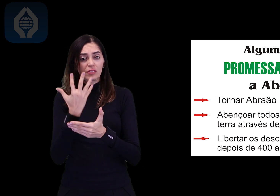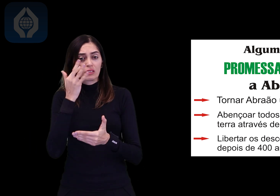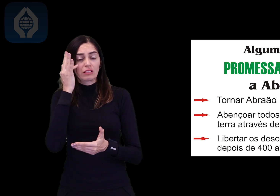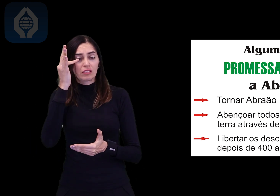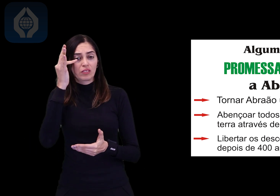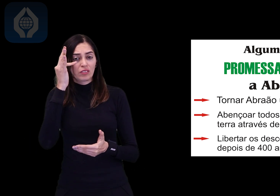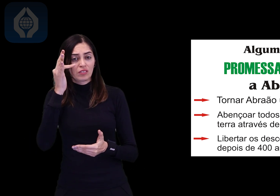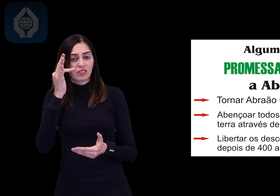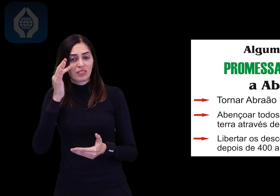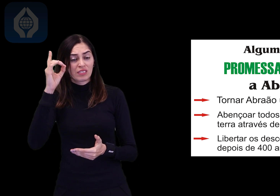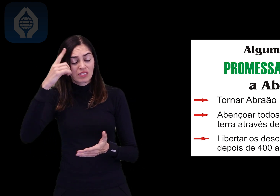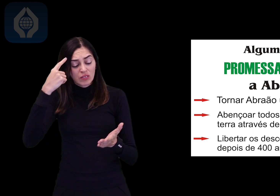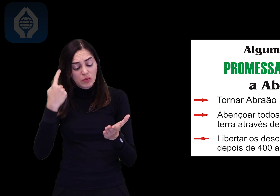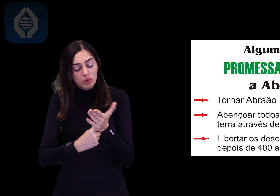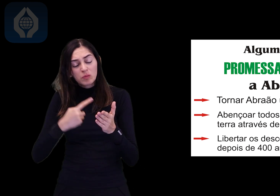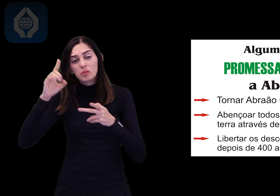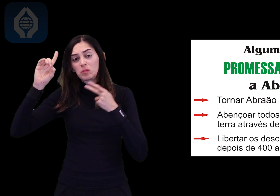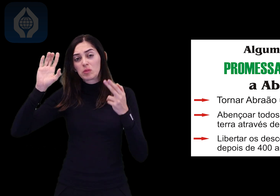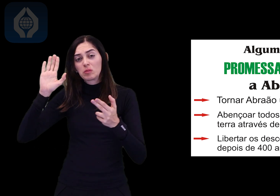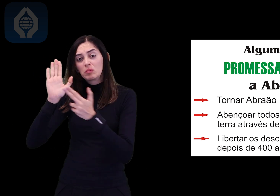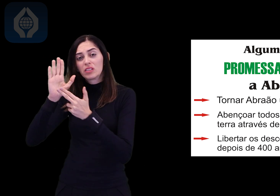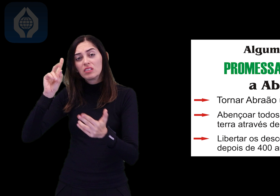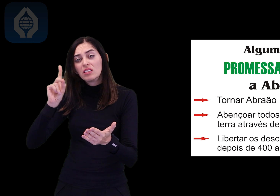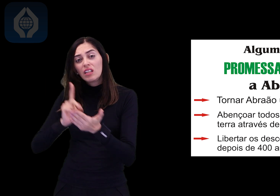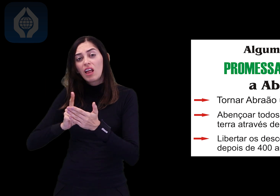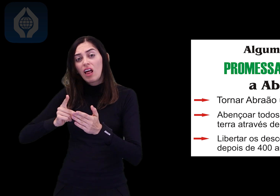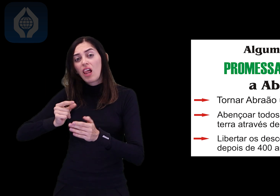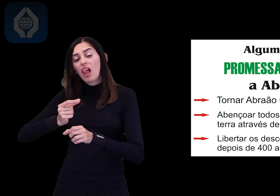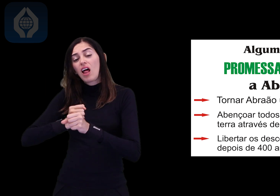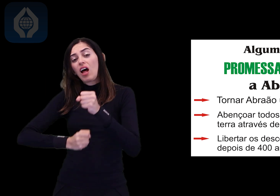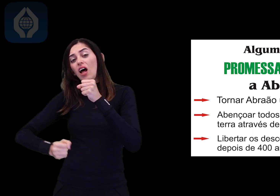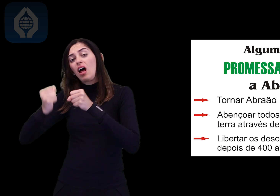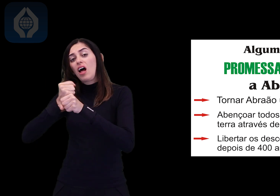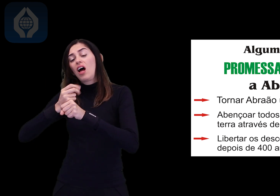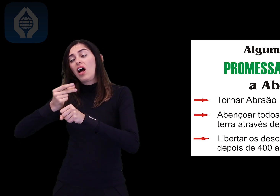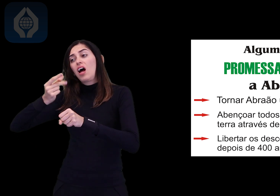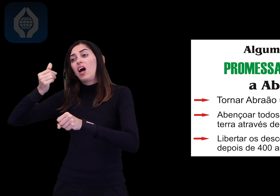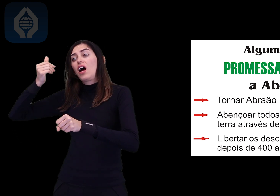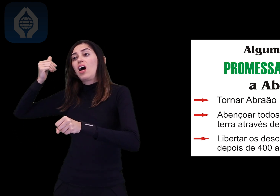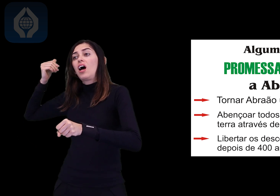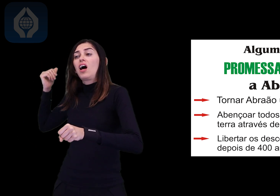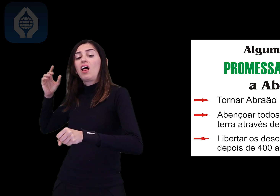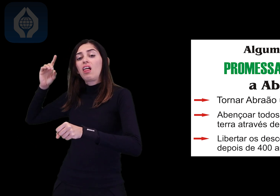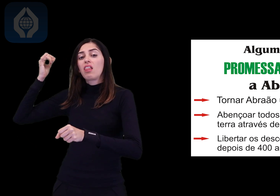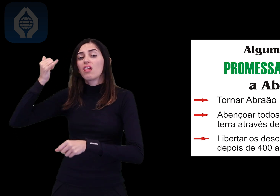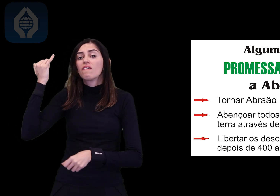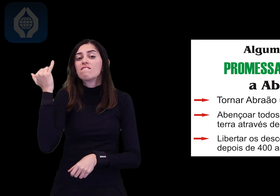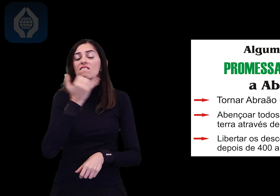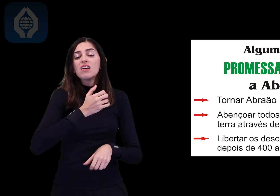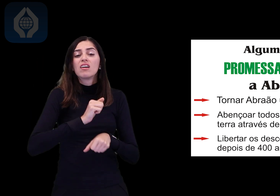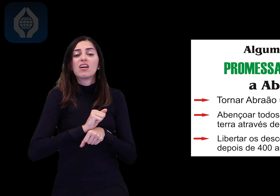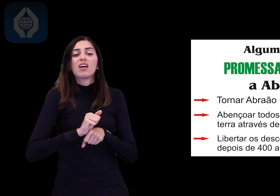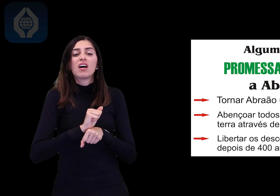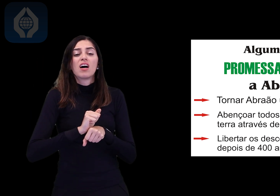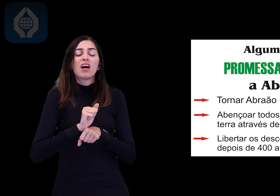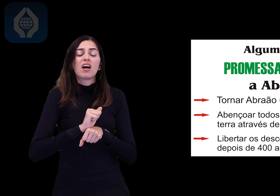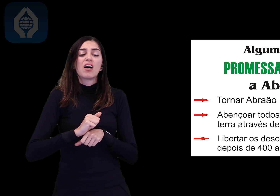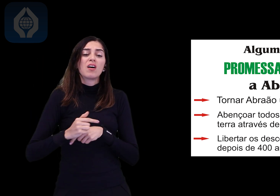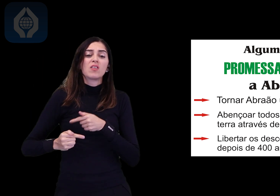cumpre suas promessas. Muitos anos antes, Deus disse a Abraão que seus descendentes iriam para outro país. Apesar de